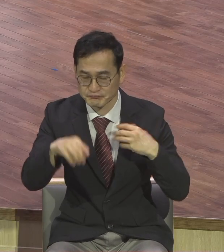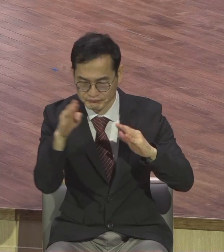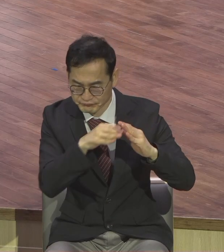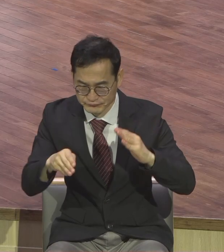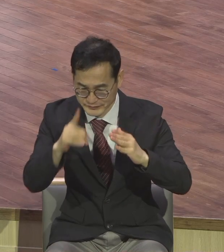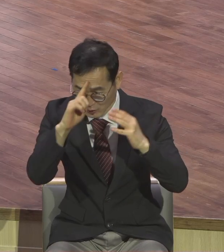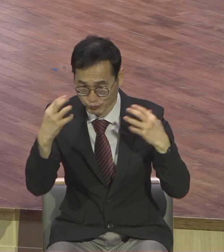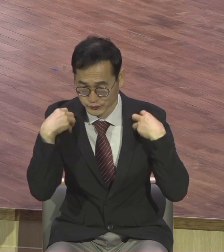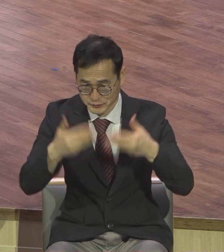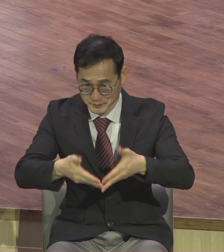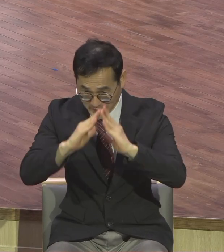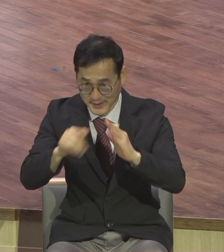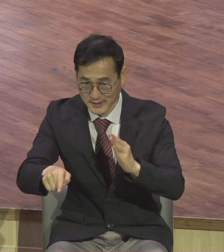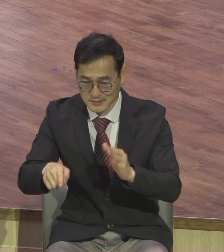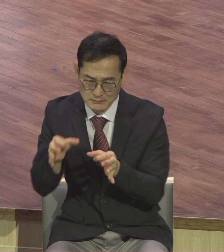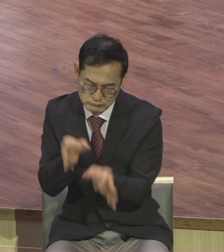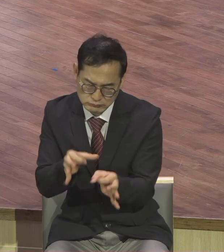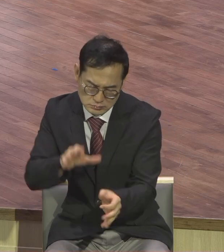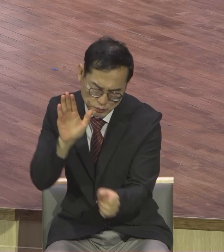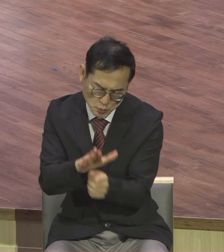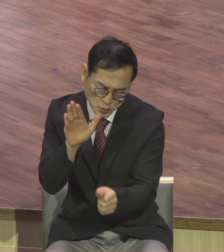위해 쏟아부은 돈이 우리나라 돈으로